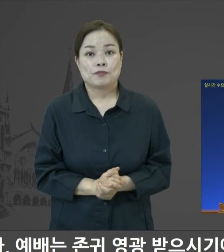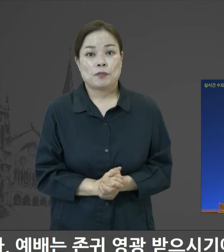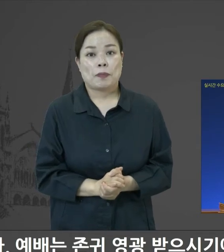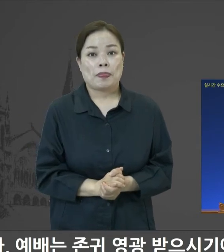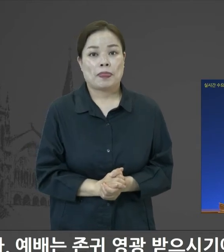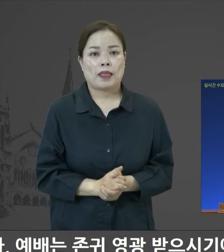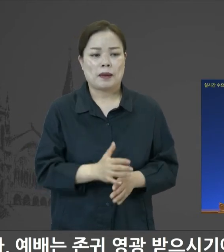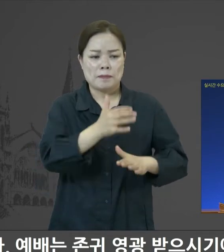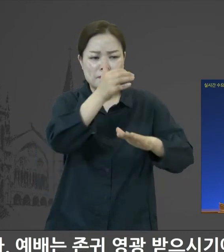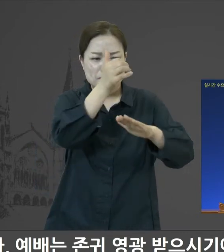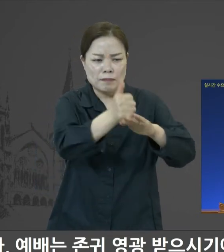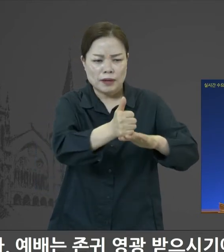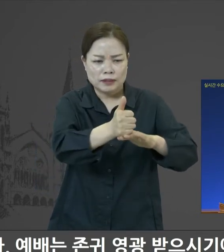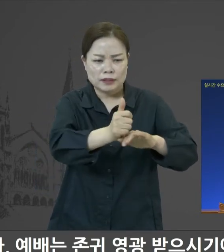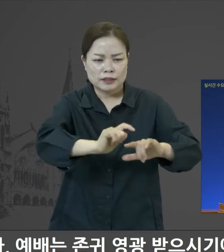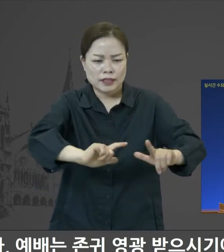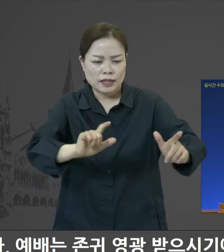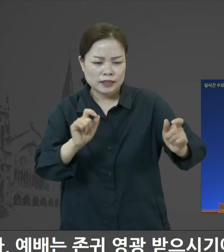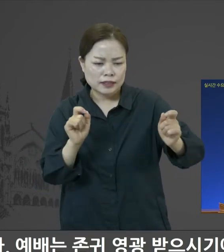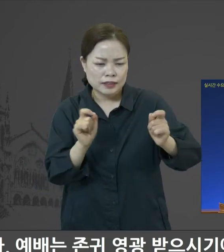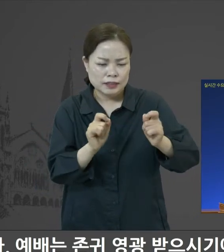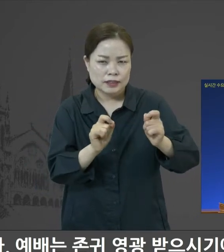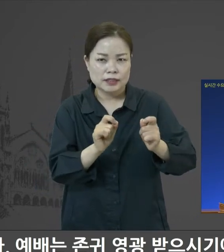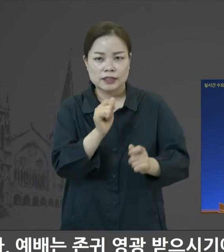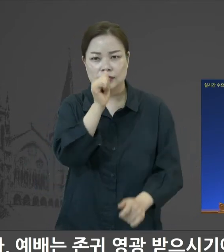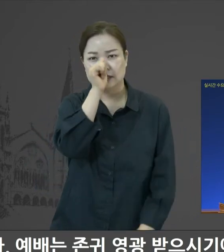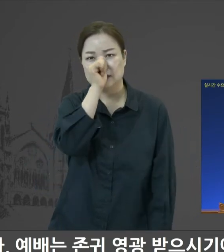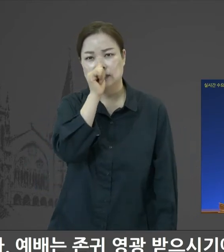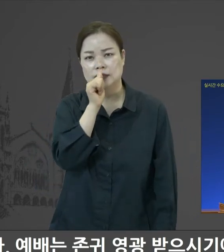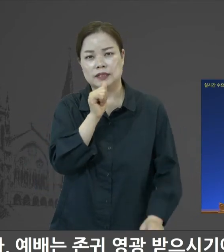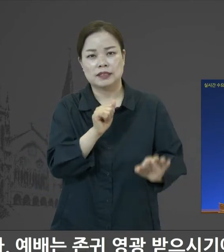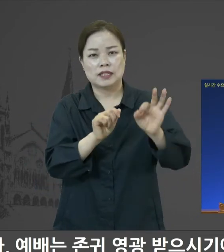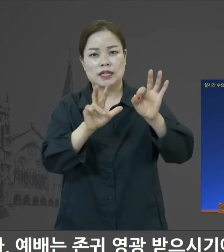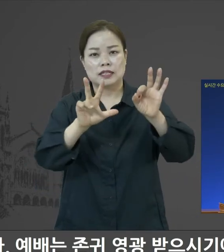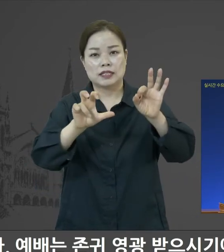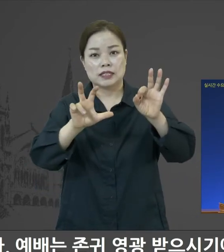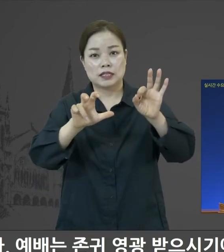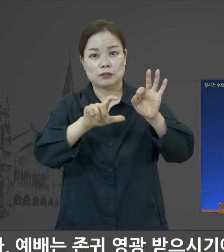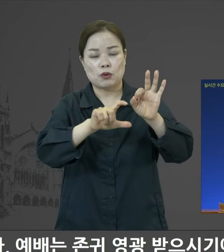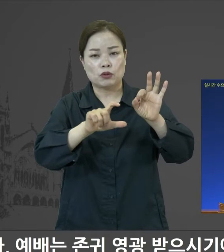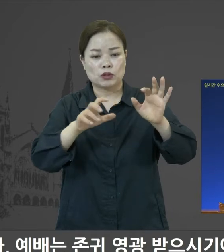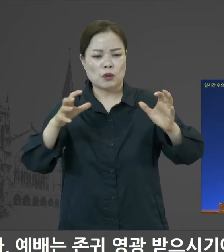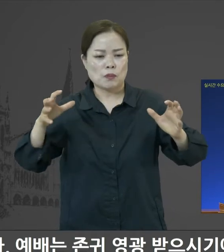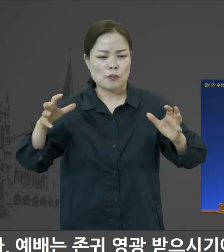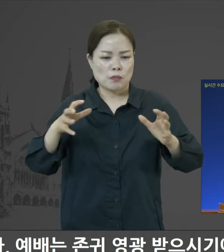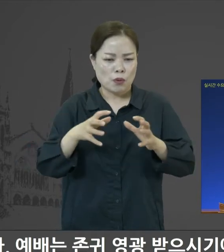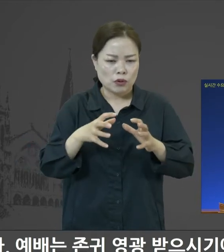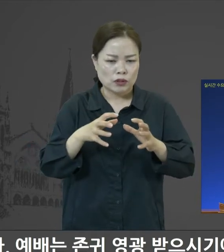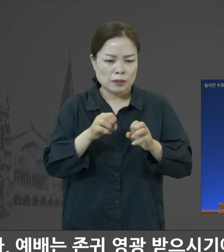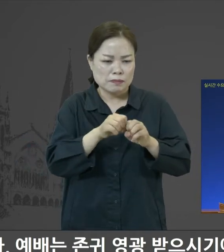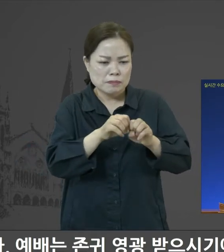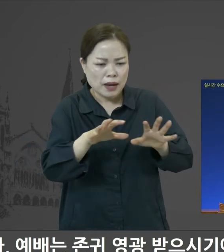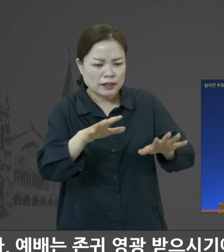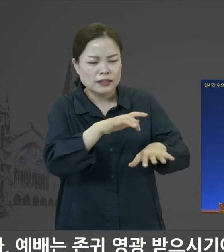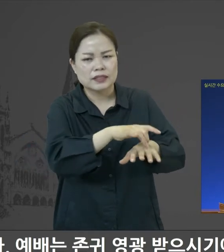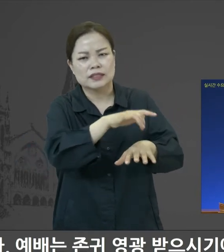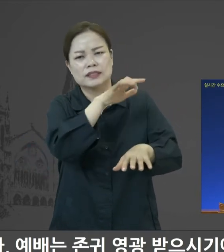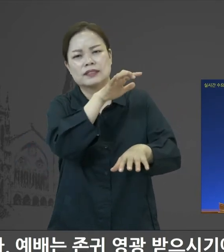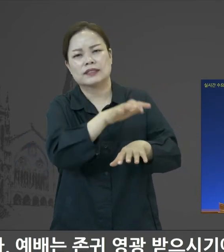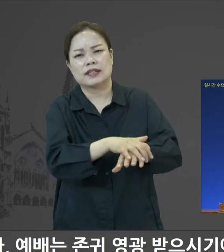마지막 날이 가까이 옴을 볼수록 우리는 히브리서 10장 25절의 말씀과 같이 모이기를 패하는 자들의